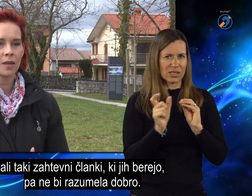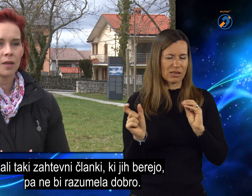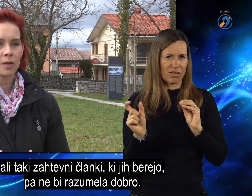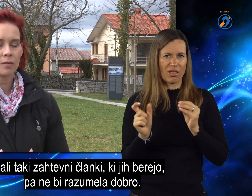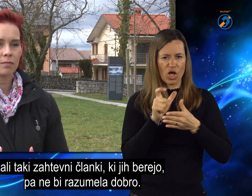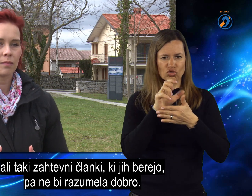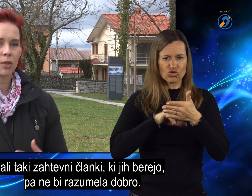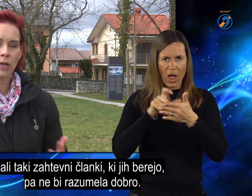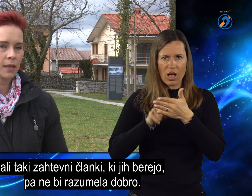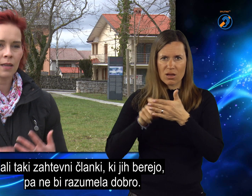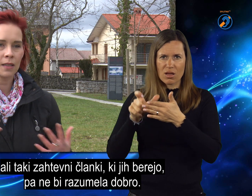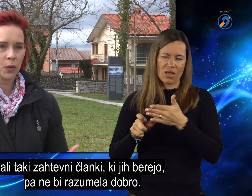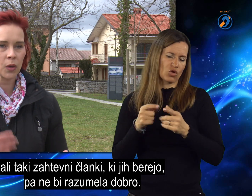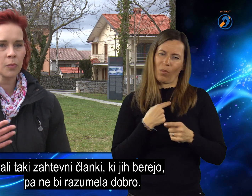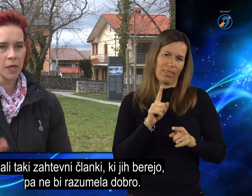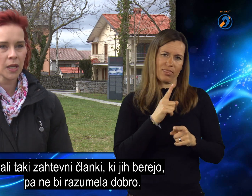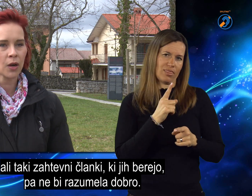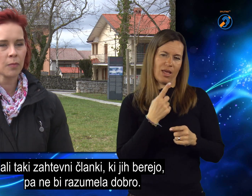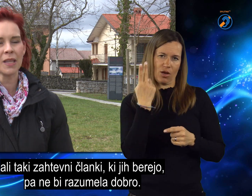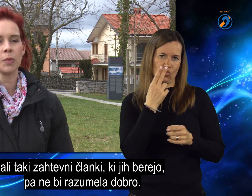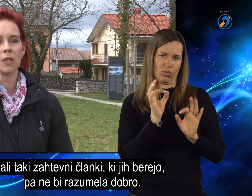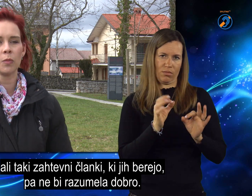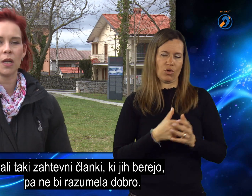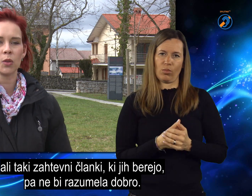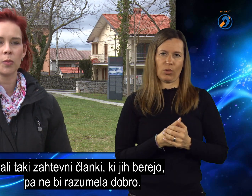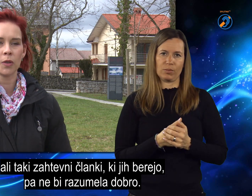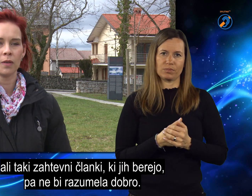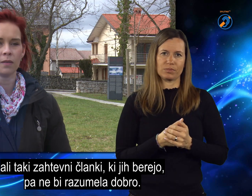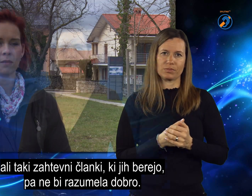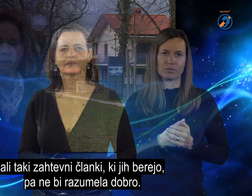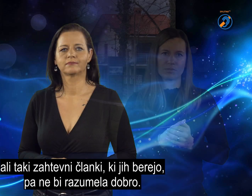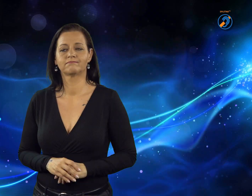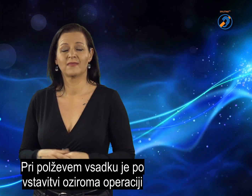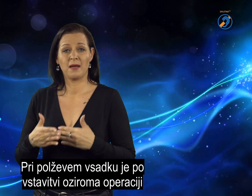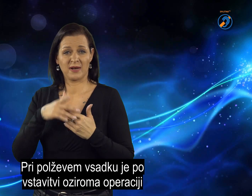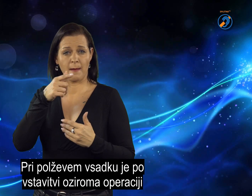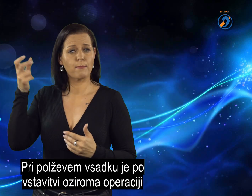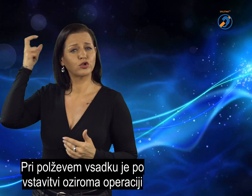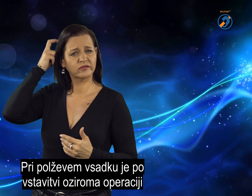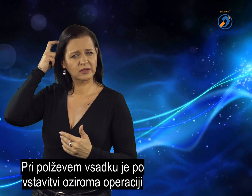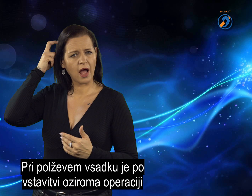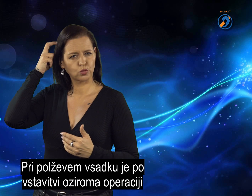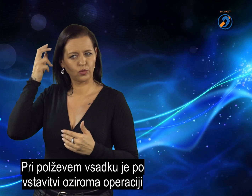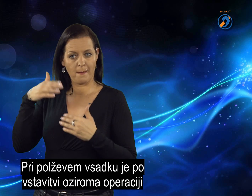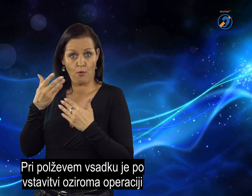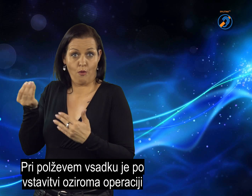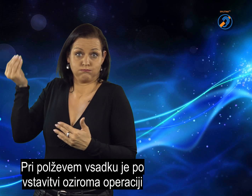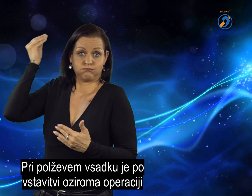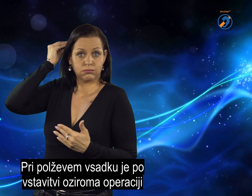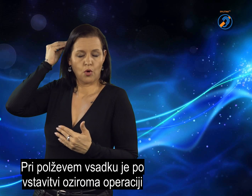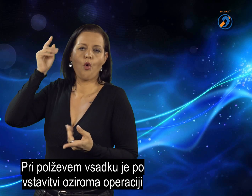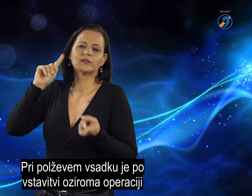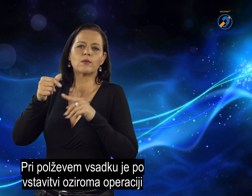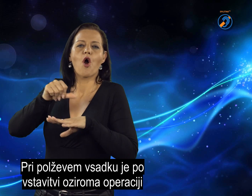zahtevne članke, tako ki berejo, pa ne bi razumela dobro. Pri polževem vsadku je